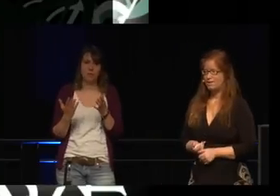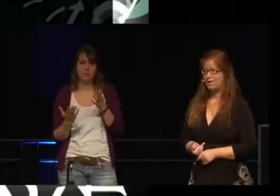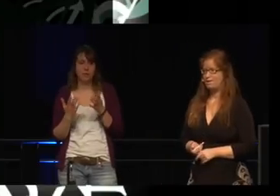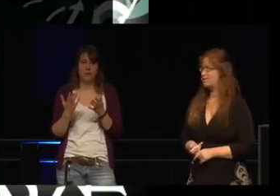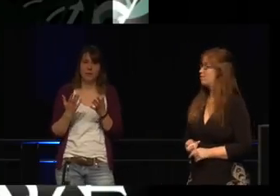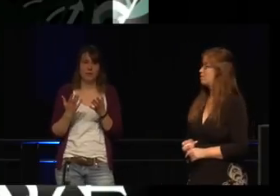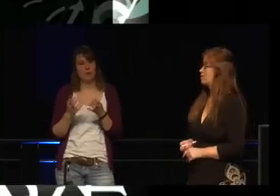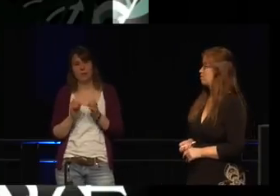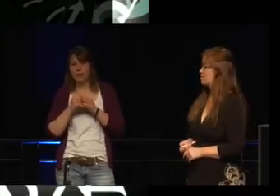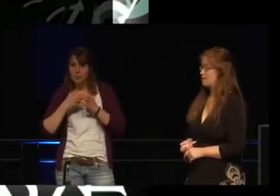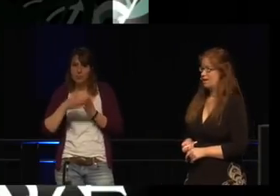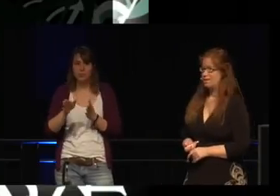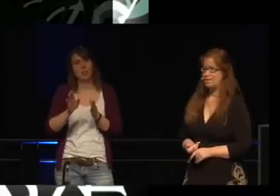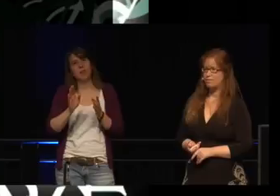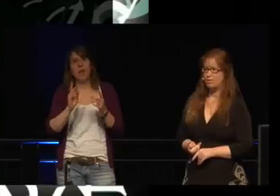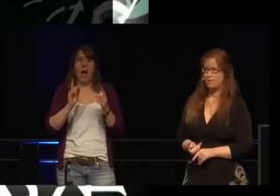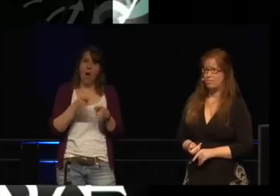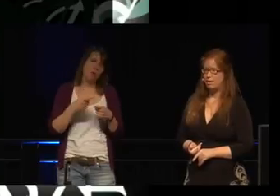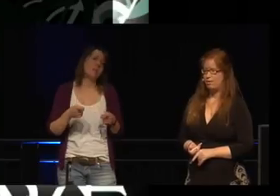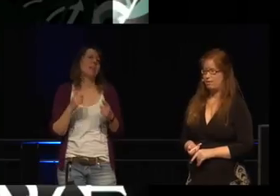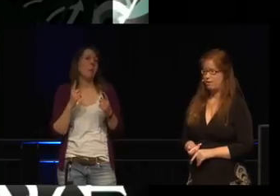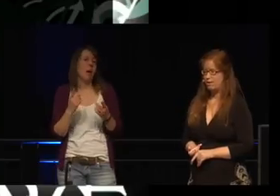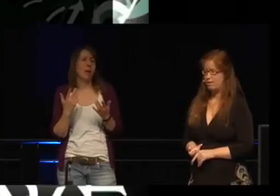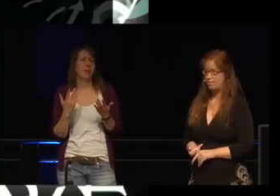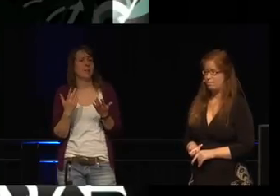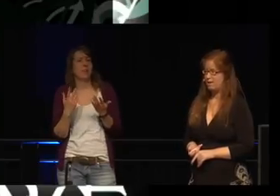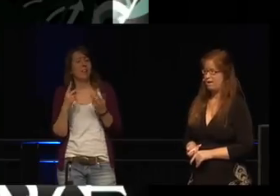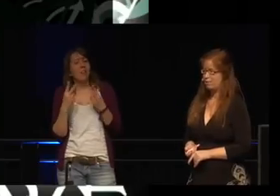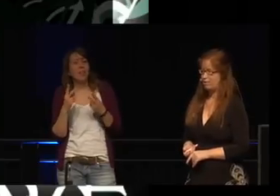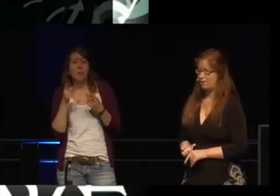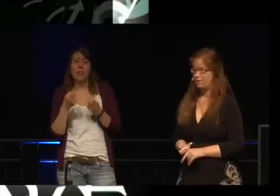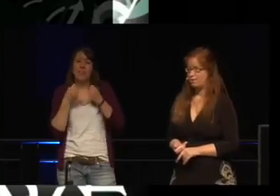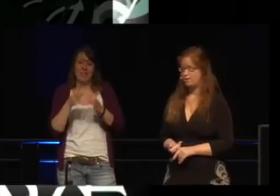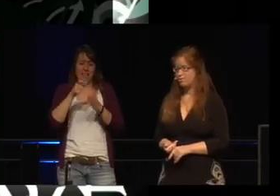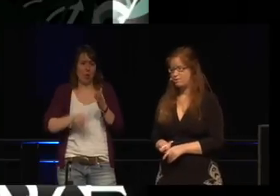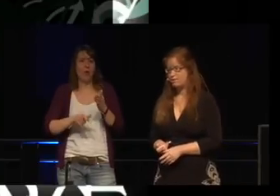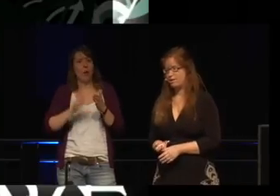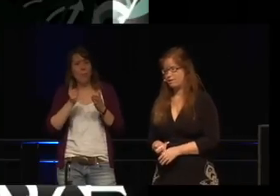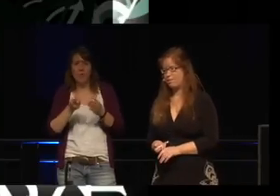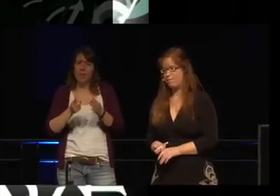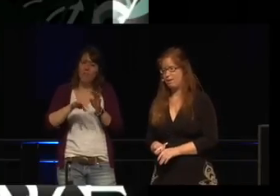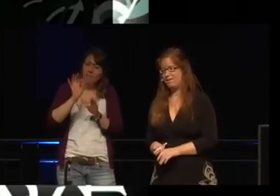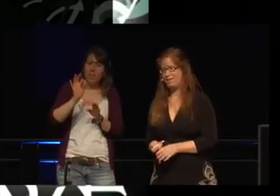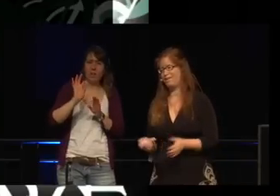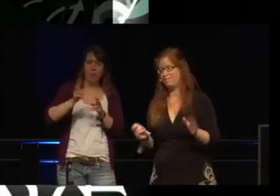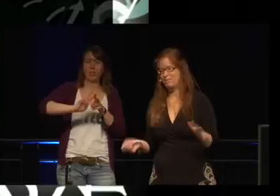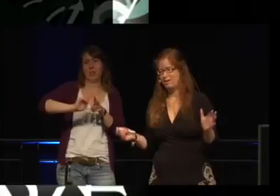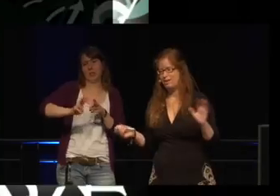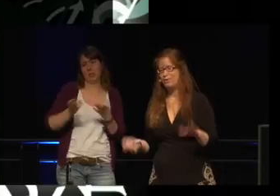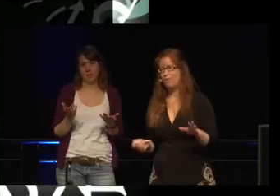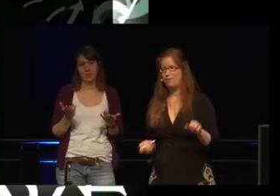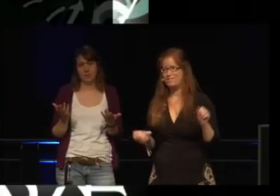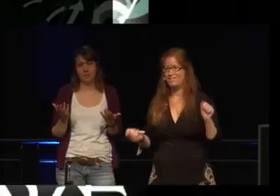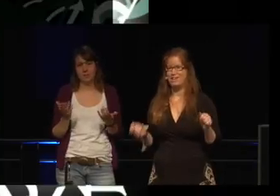que no uséis juguetes sexuales conectados, sino que encontréis los errores